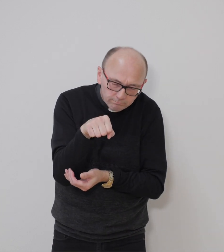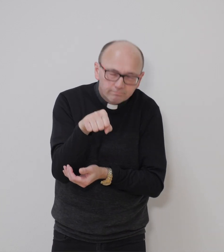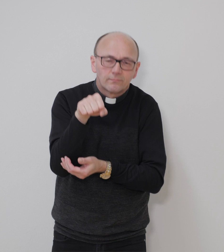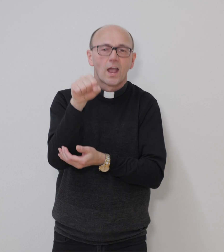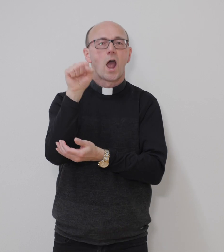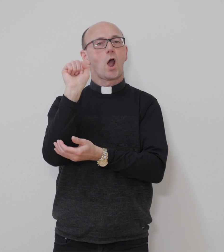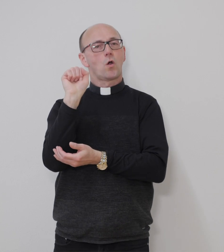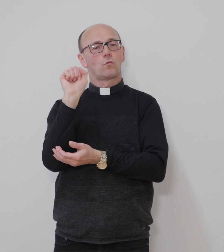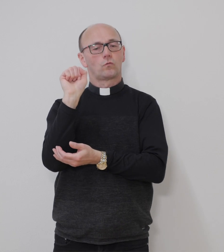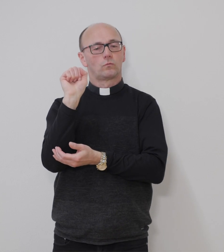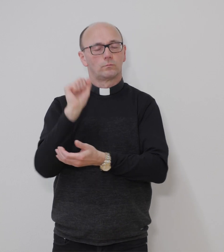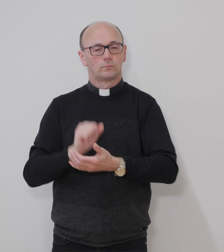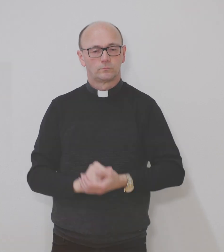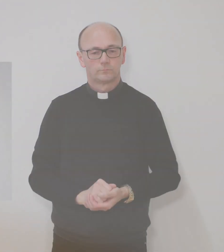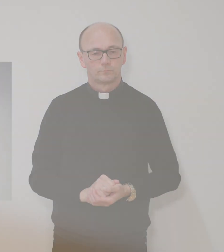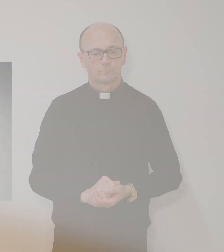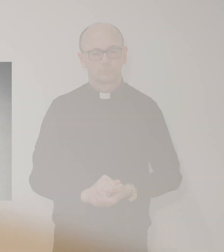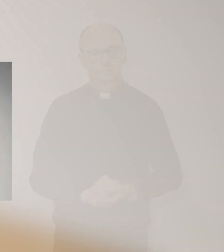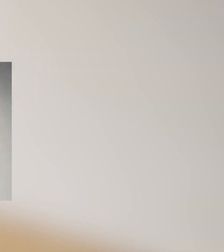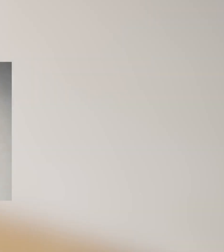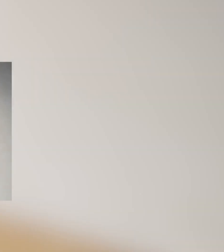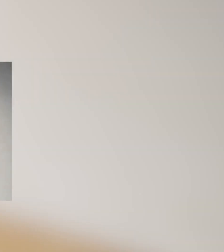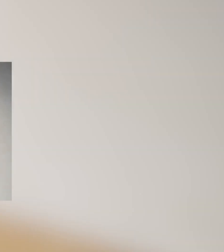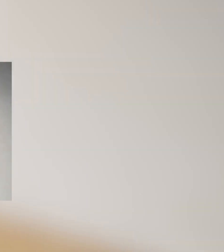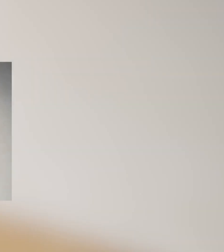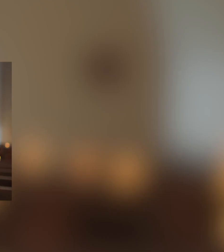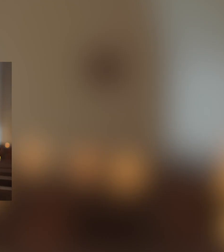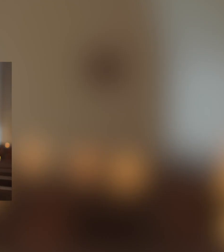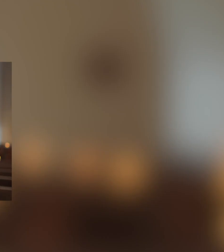Er richtet auf, die gebeugt sind.